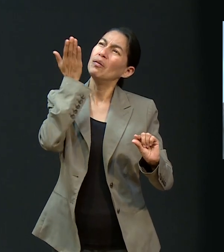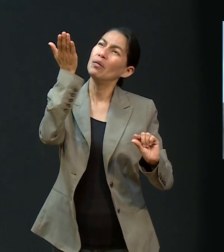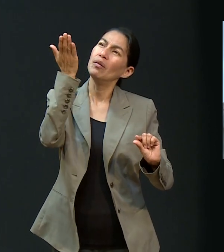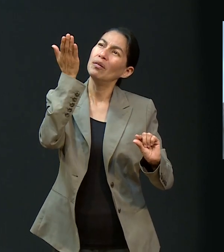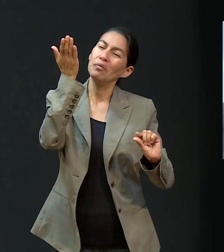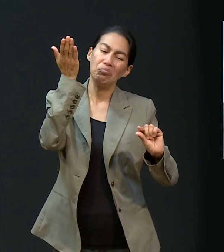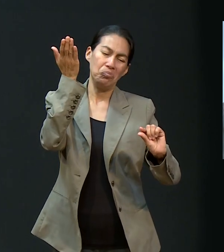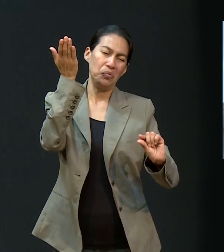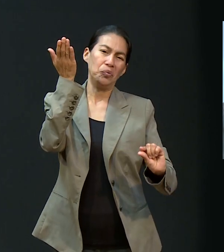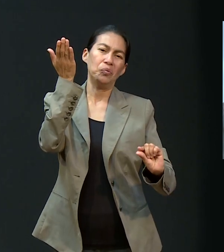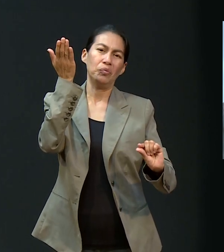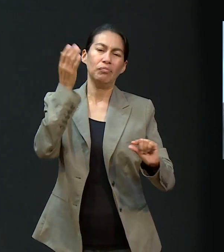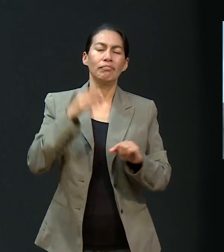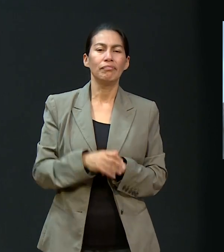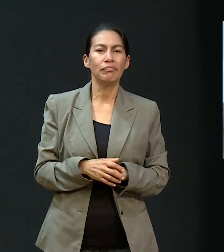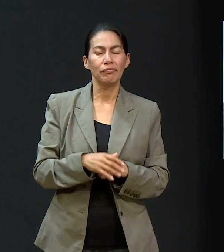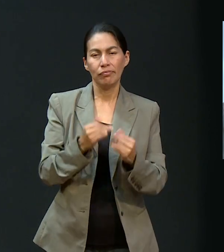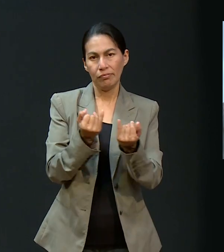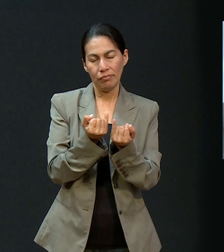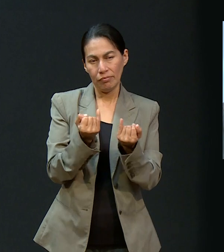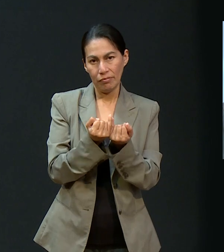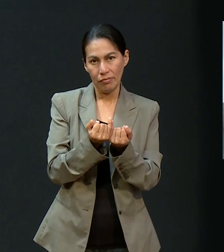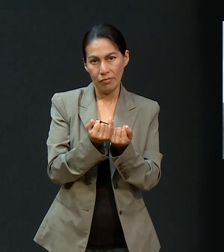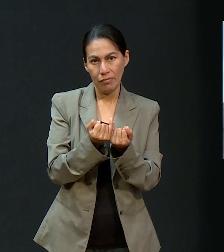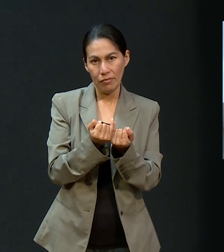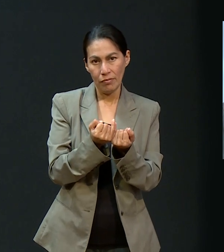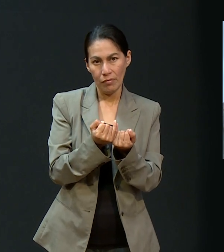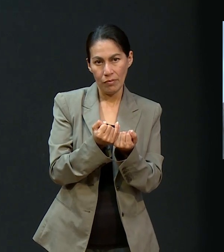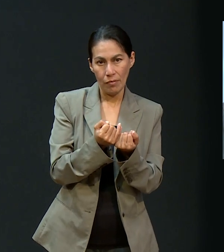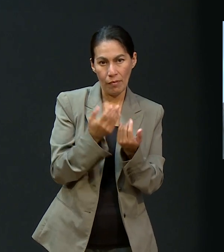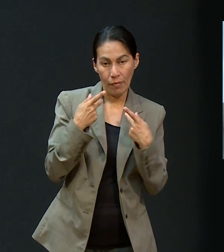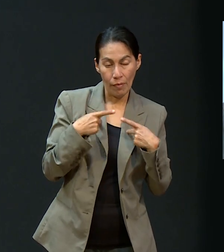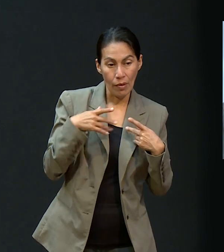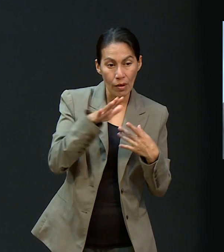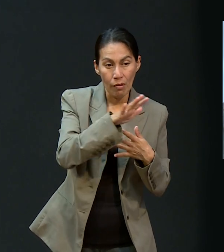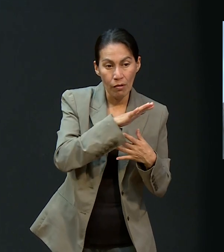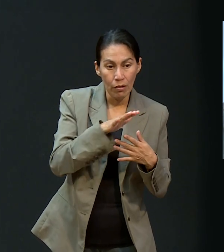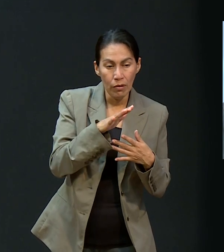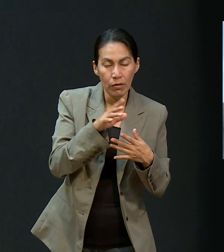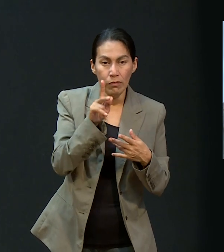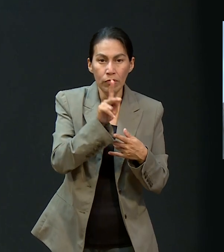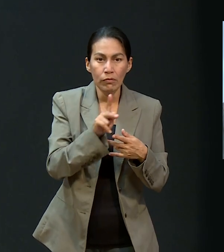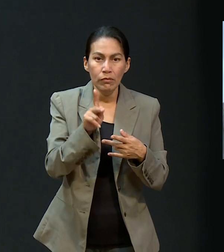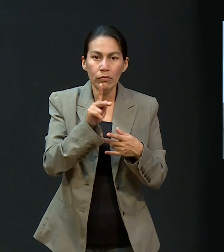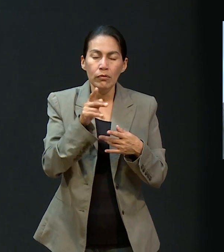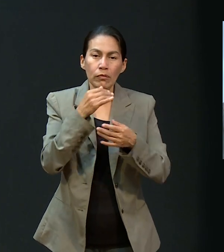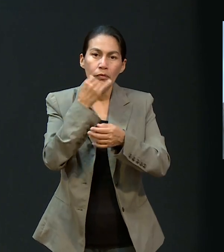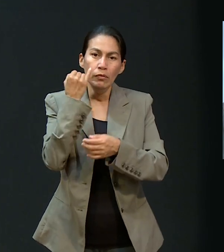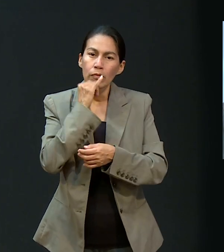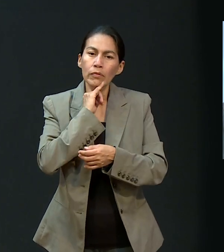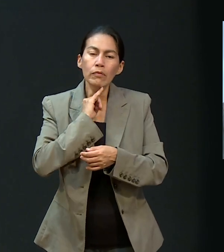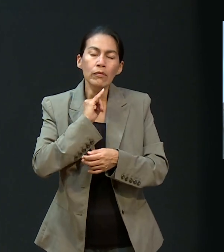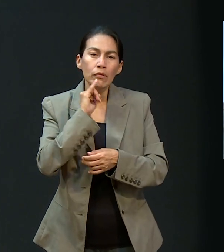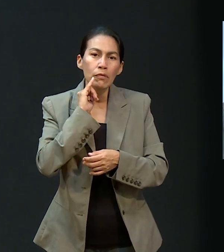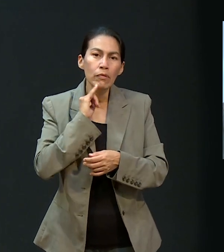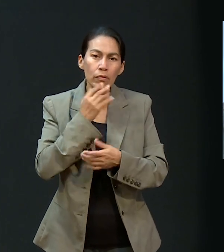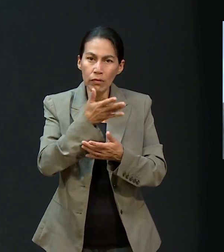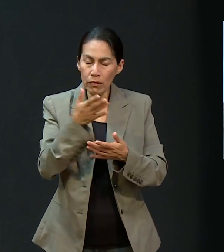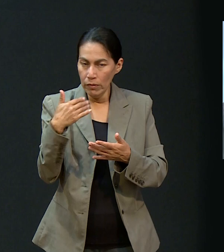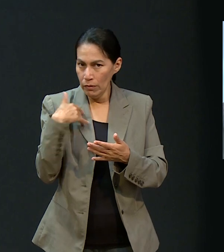Israel, que durante 40 años tuvieron la oportunidad de ver milagros, milagros, verdaderos